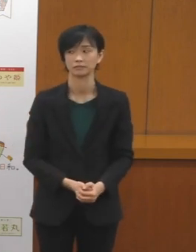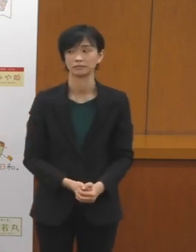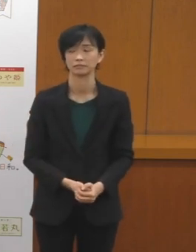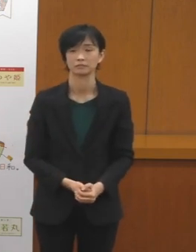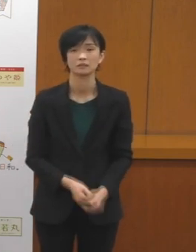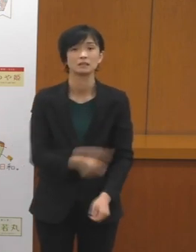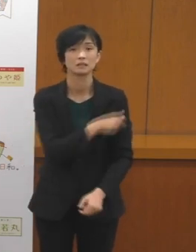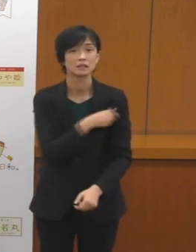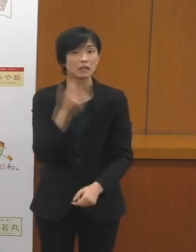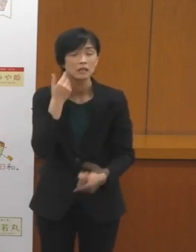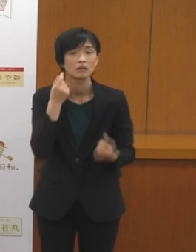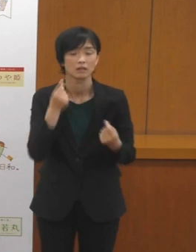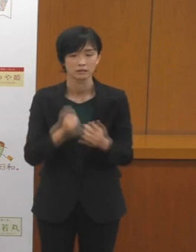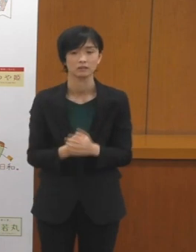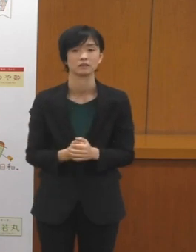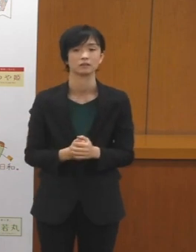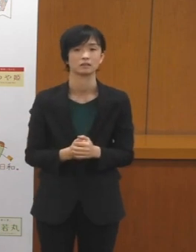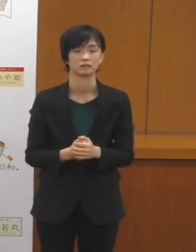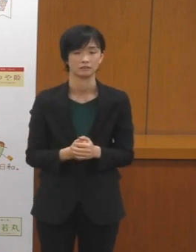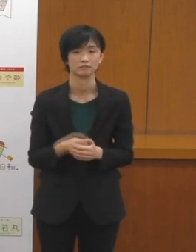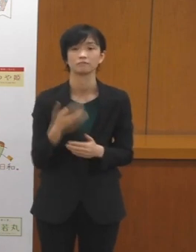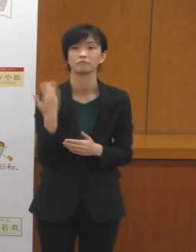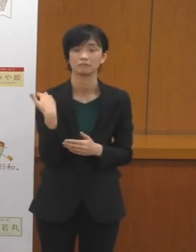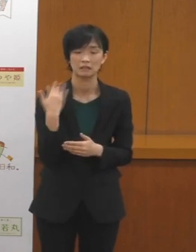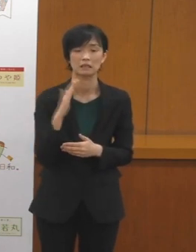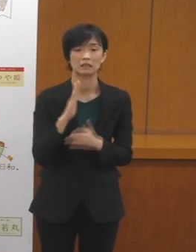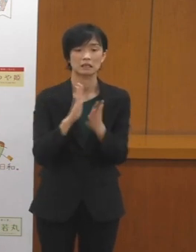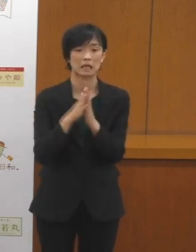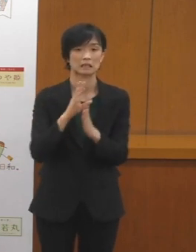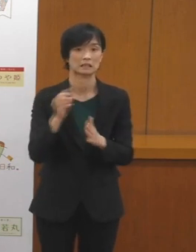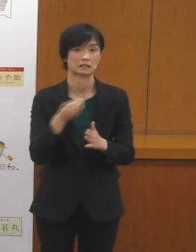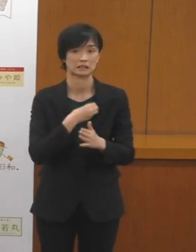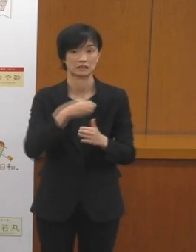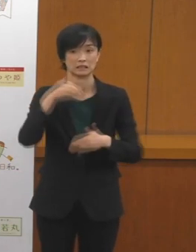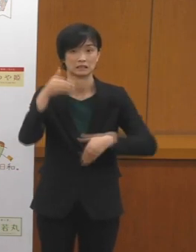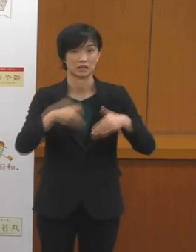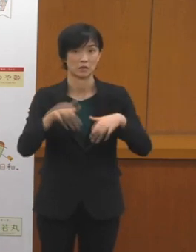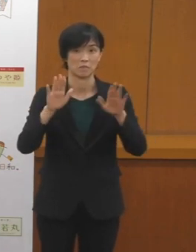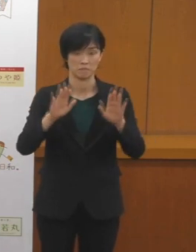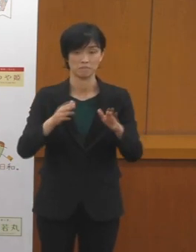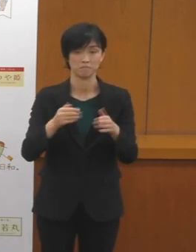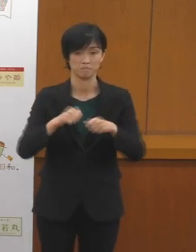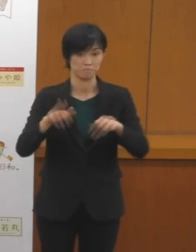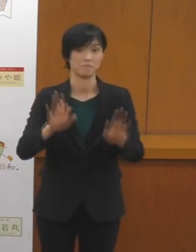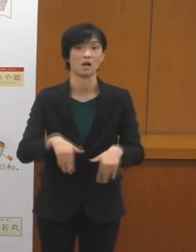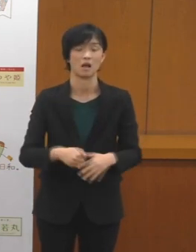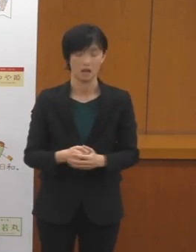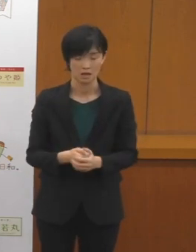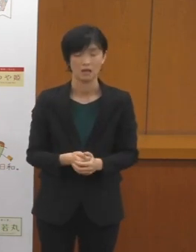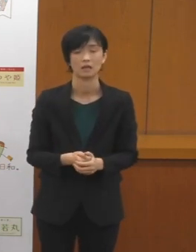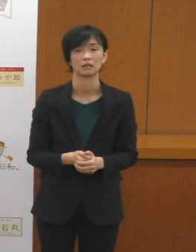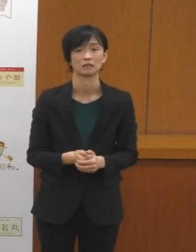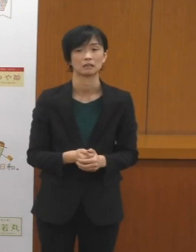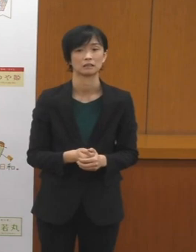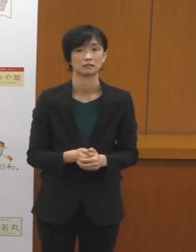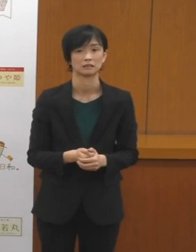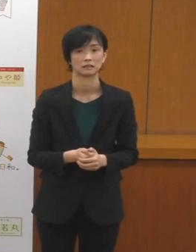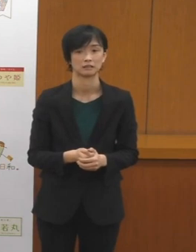ありがとうございますもう1点あの県議選が週末行われましたけれども新しい